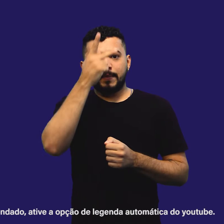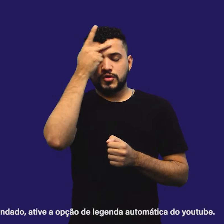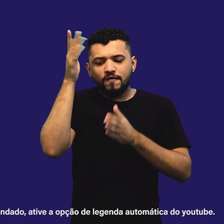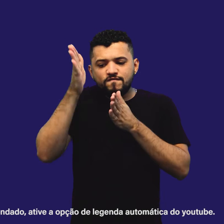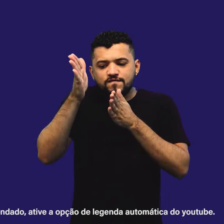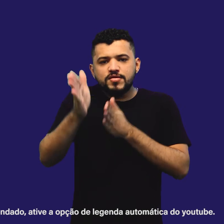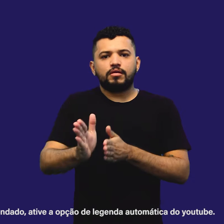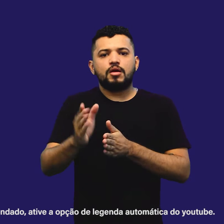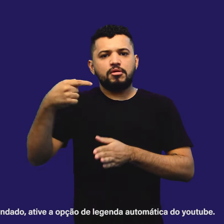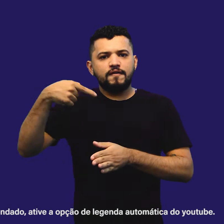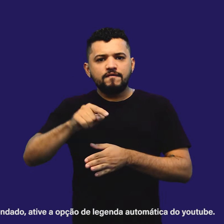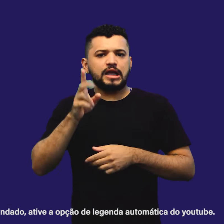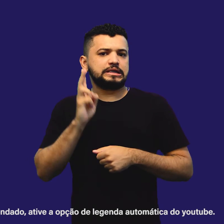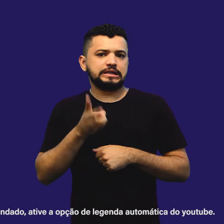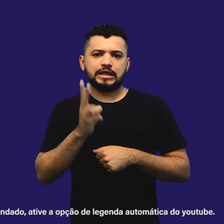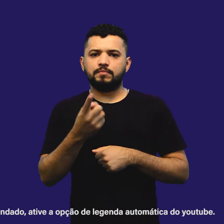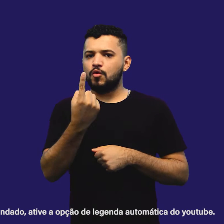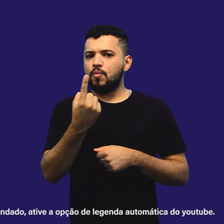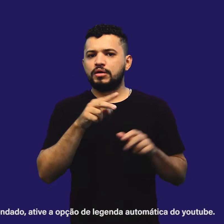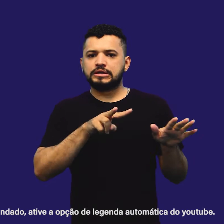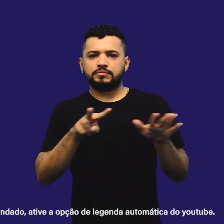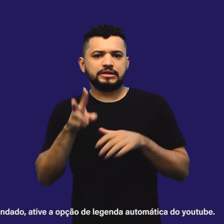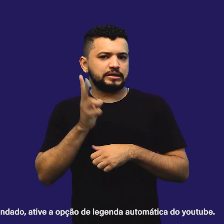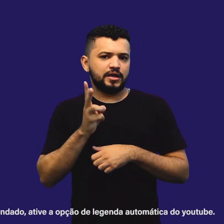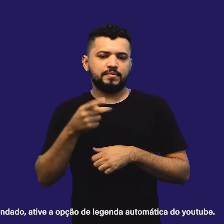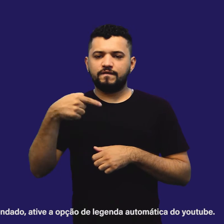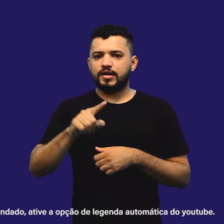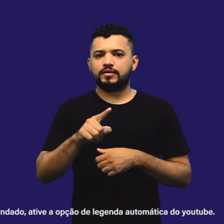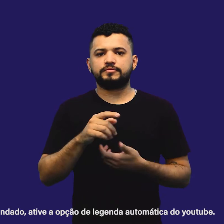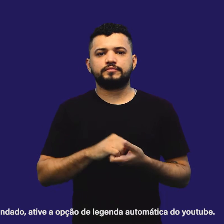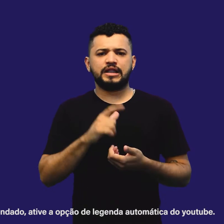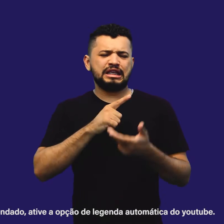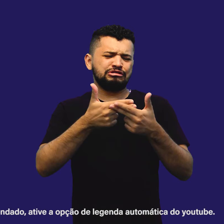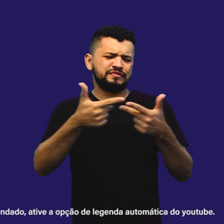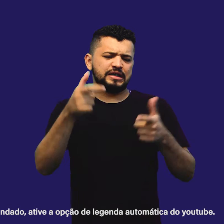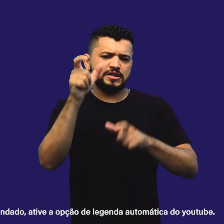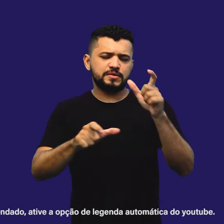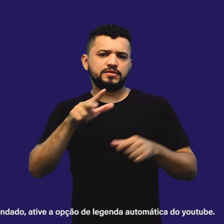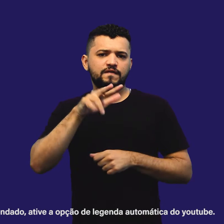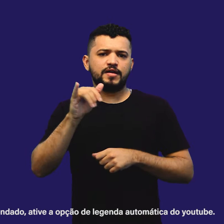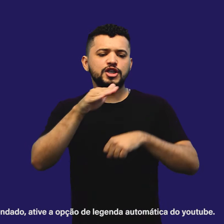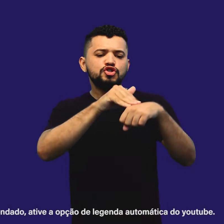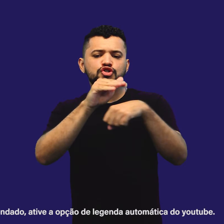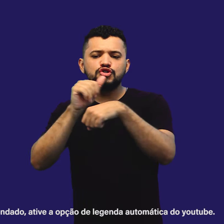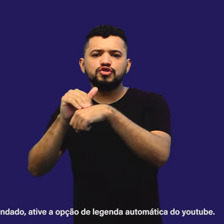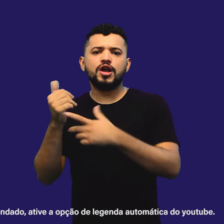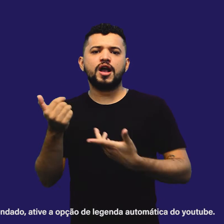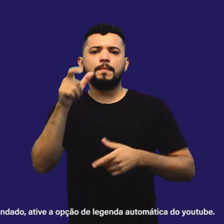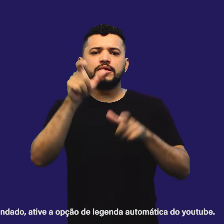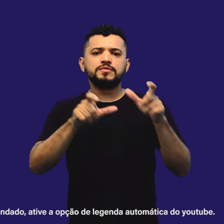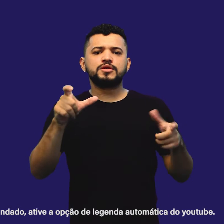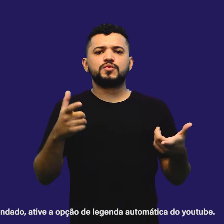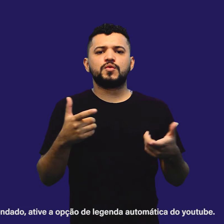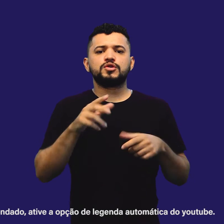estão lá pelo menos uma vez na semana. E são muitos, incontáveis. Então, que já conhecem, que chama todo mundo pelo nome, que a